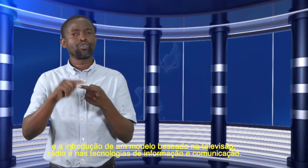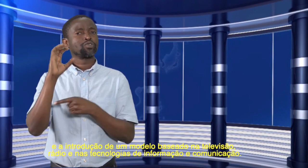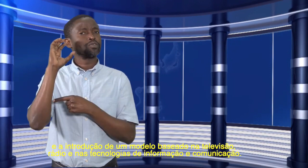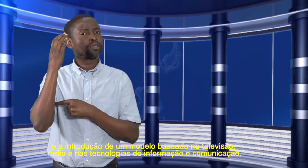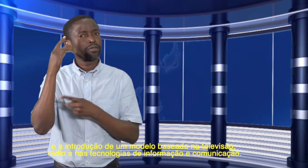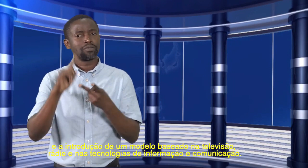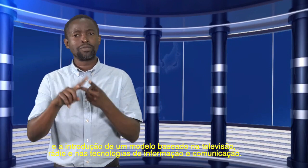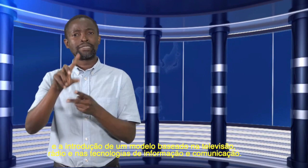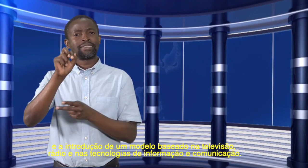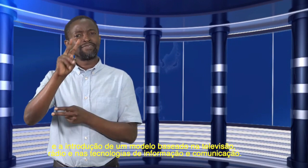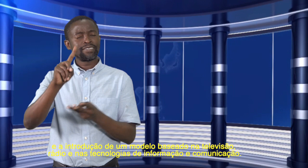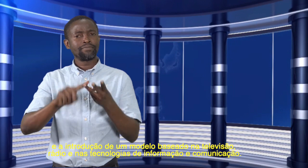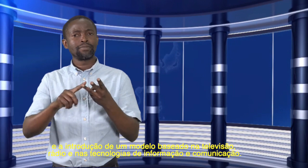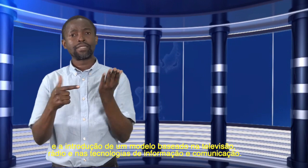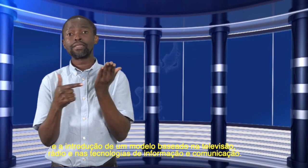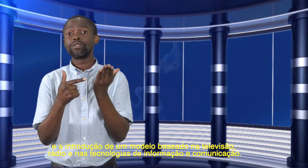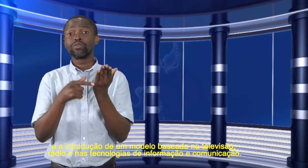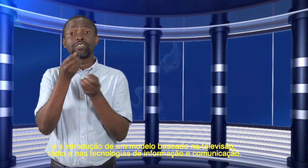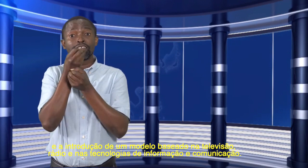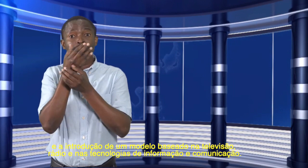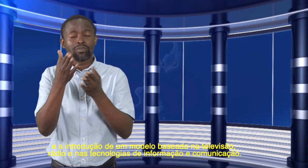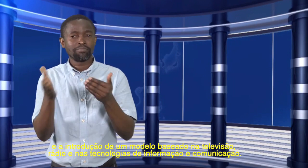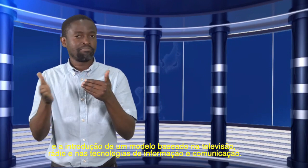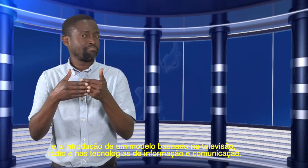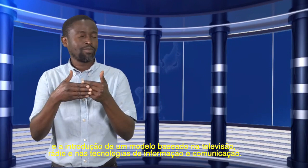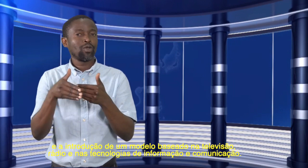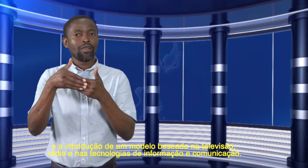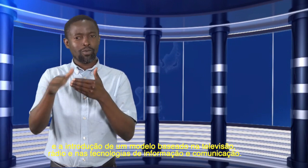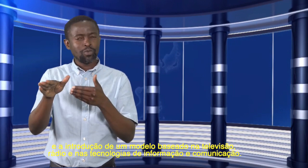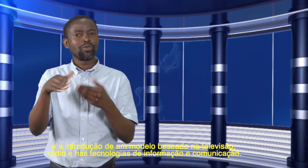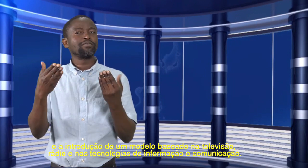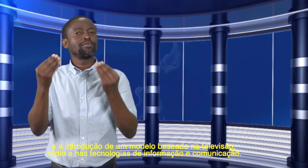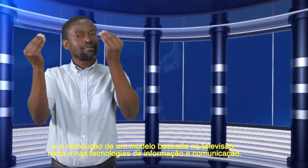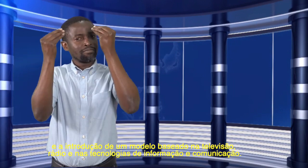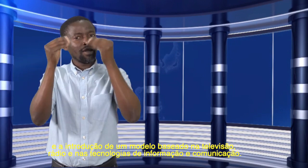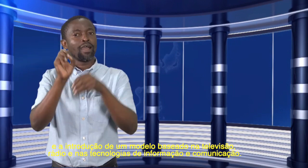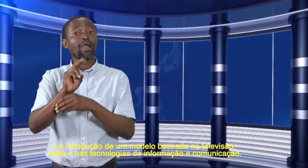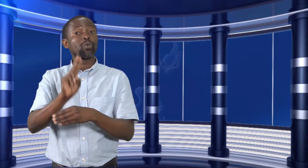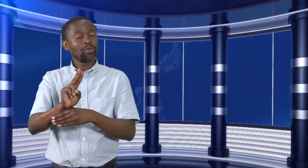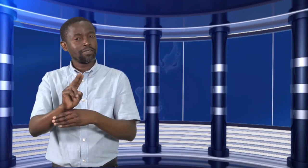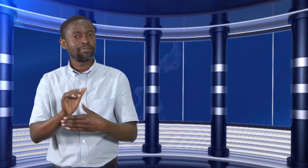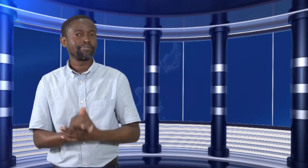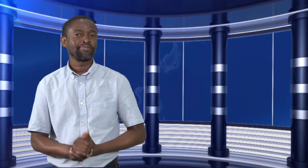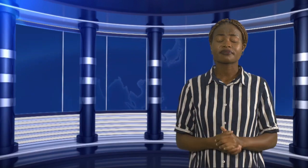um modelo baseado na televisão, rádio e nas tecnologias de informação e comunicação.